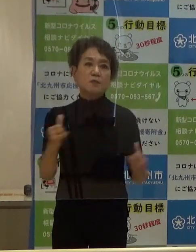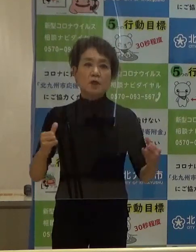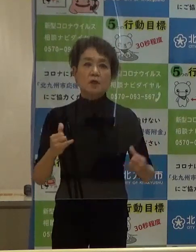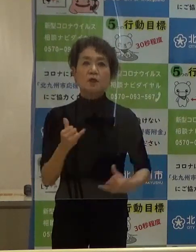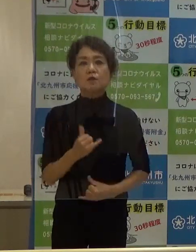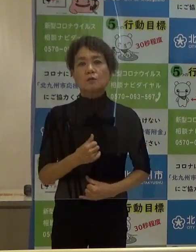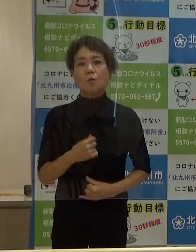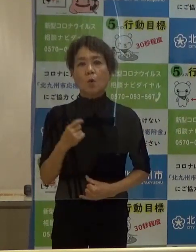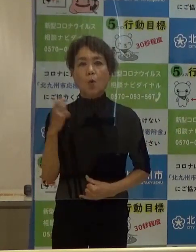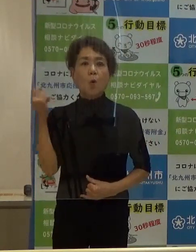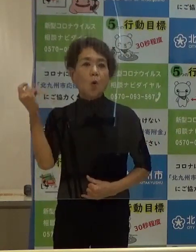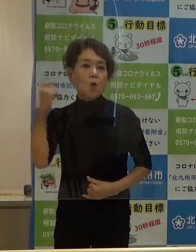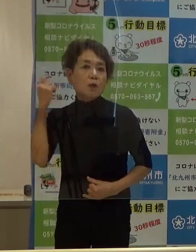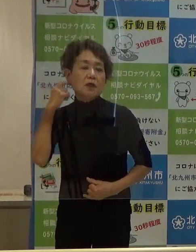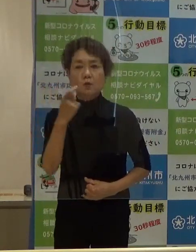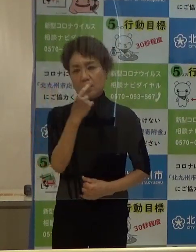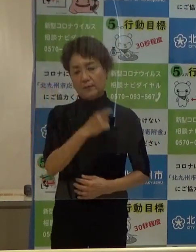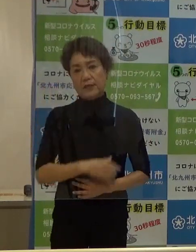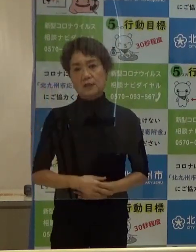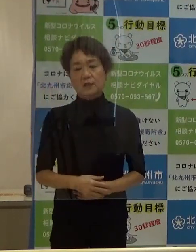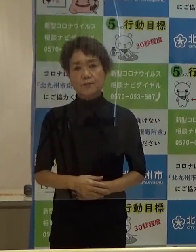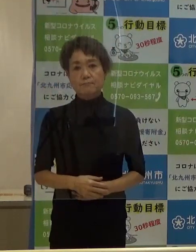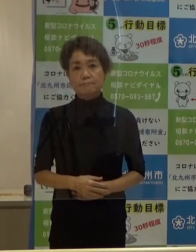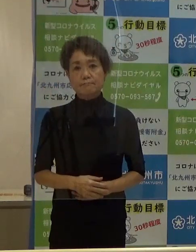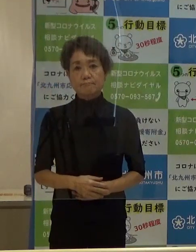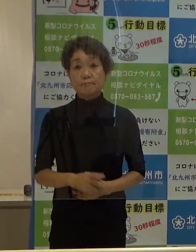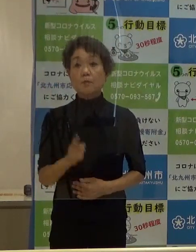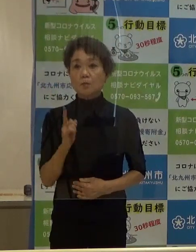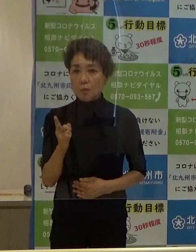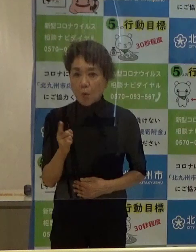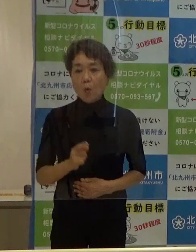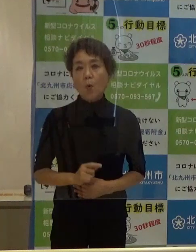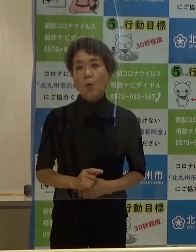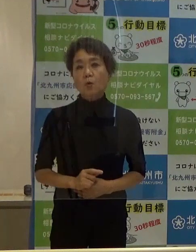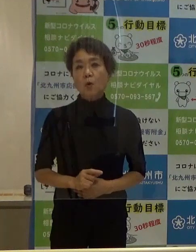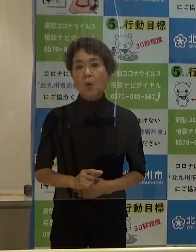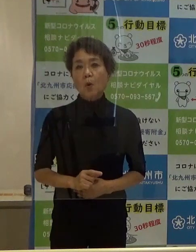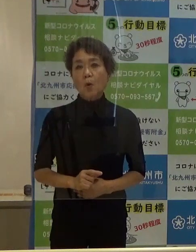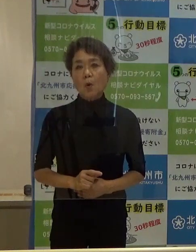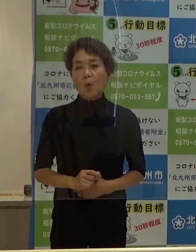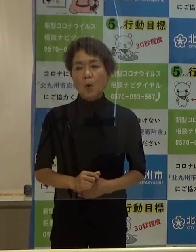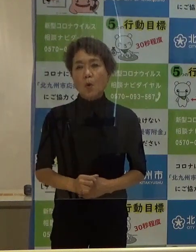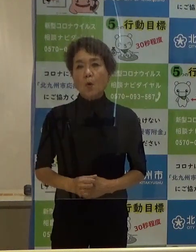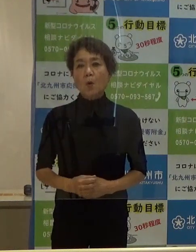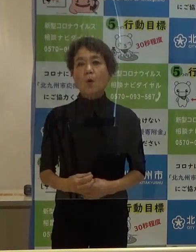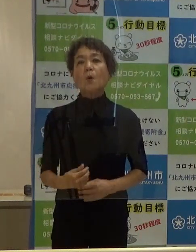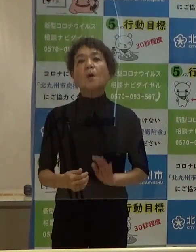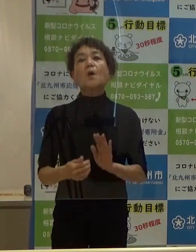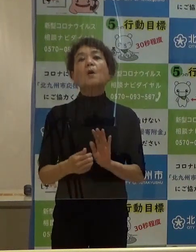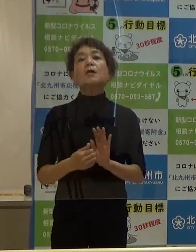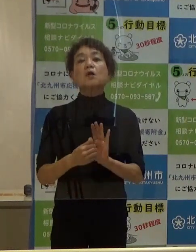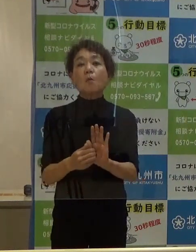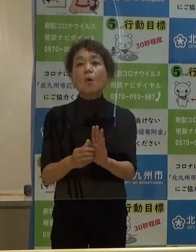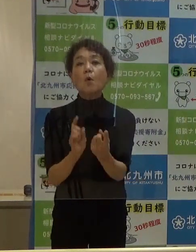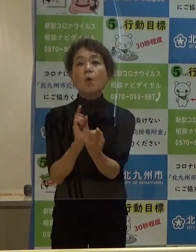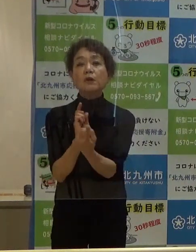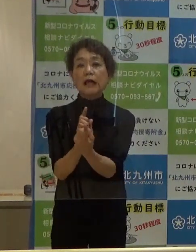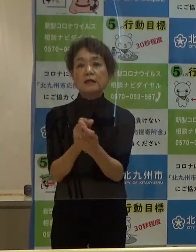思いますけれども、そこはしっかりと感染予防対策を講じてですね、